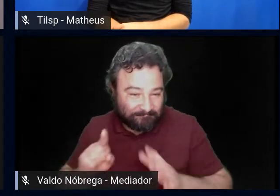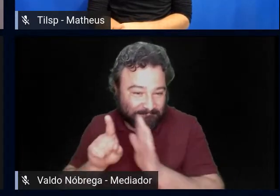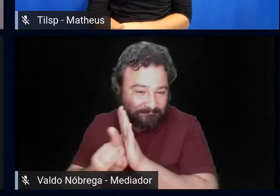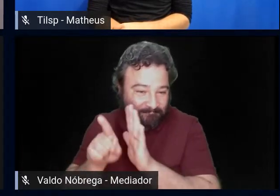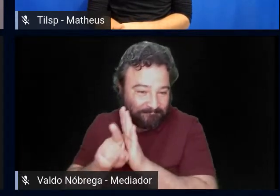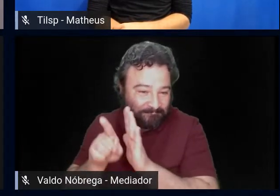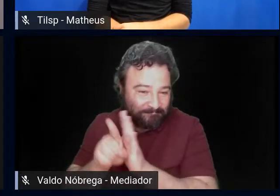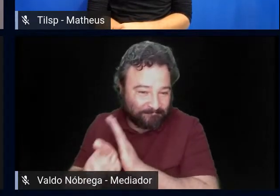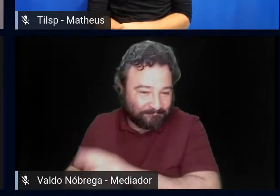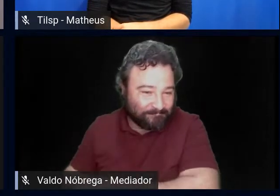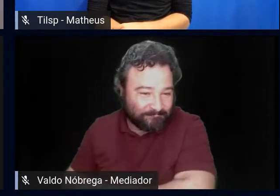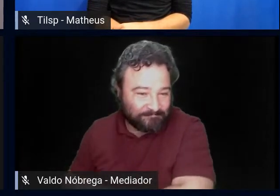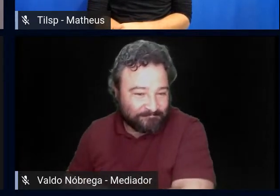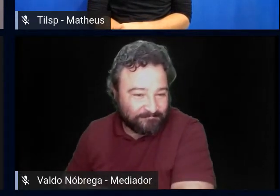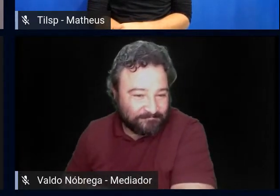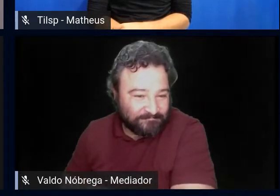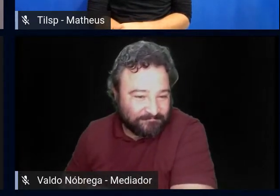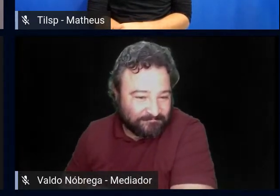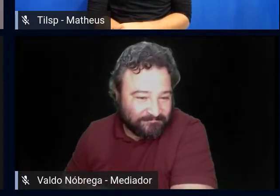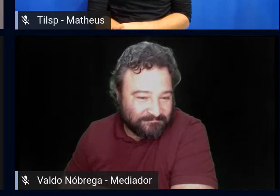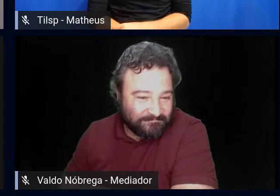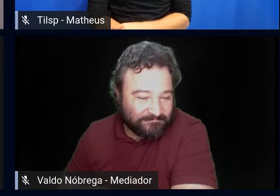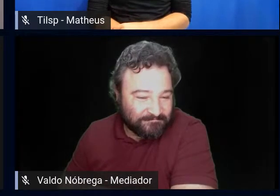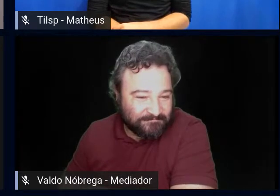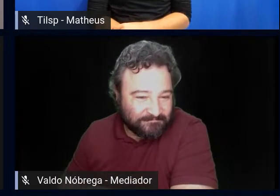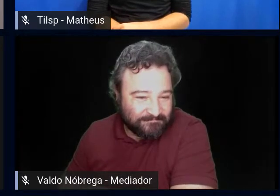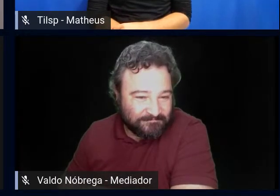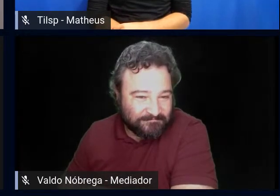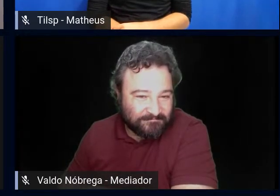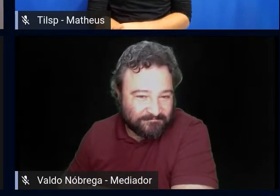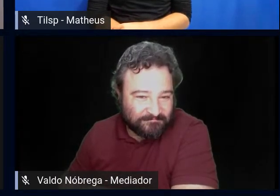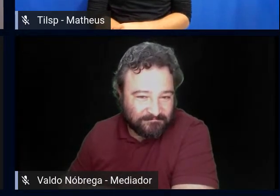OK. Vamos aguardar a pergunta em tela.